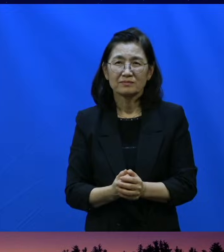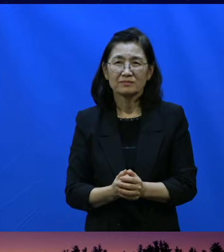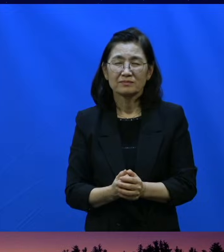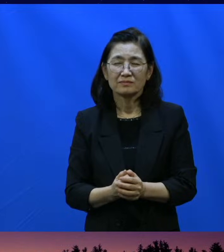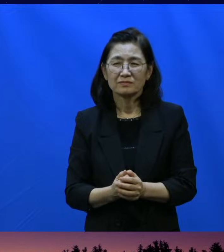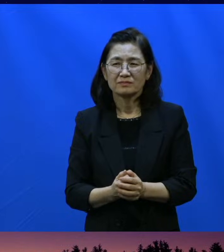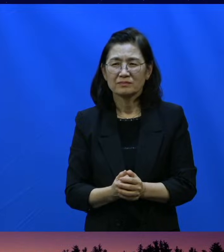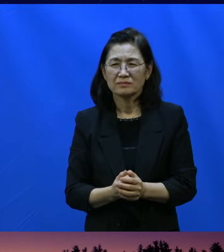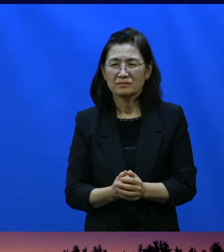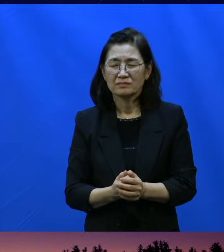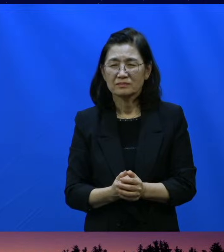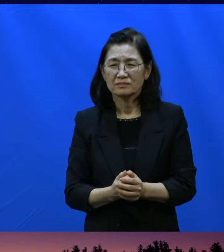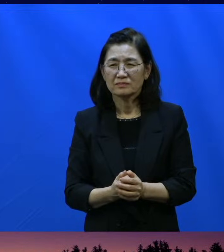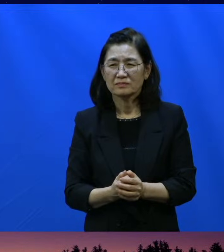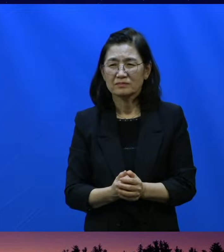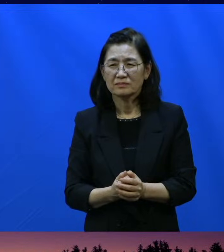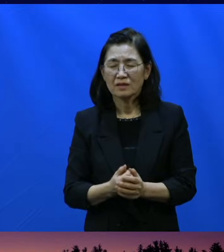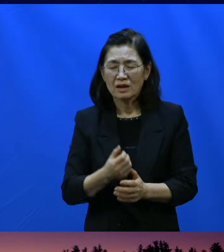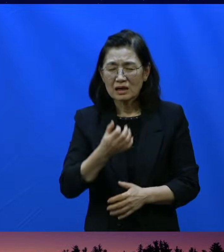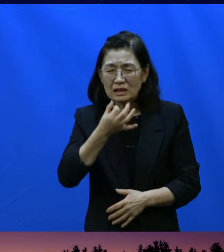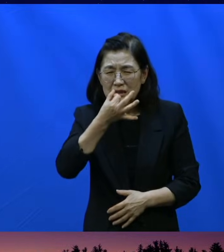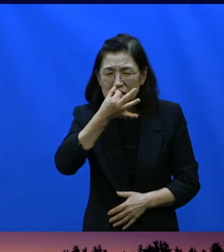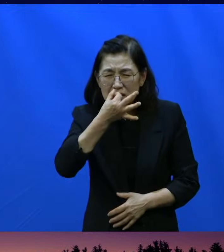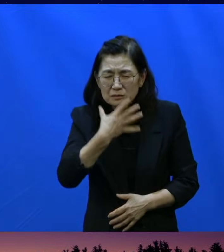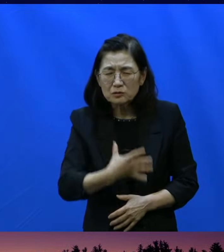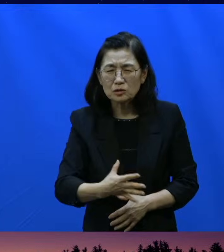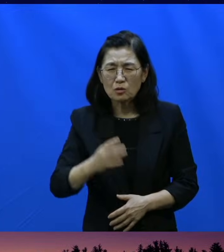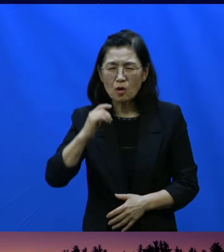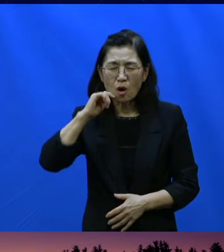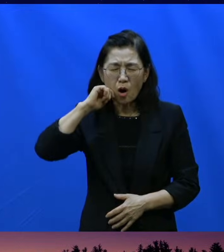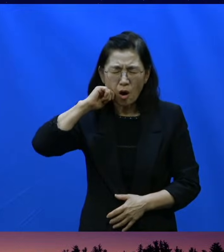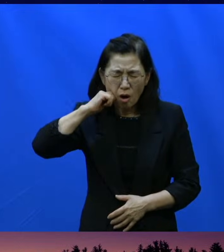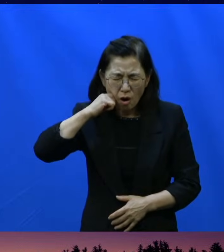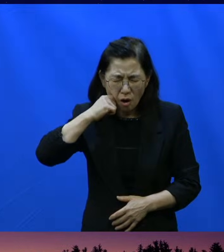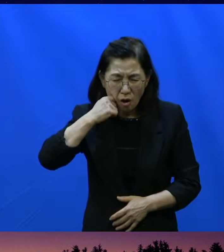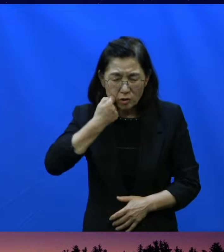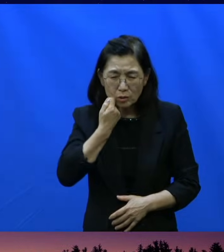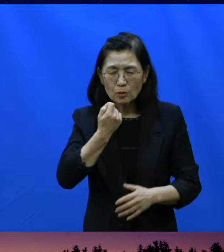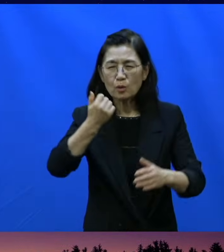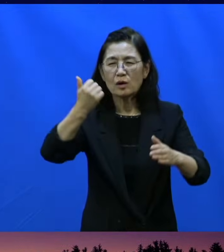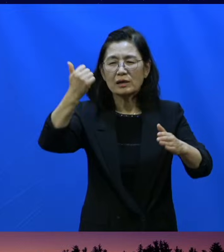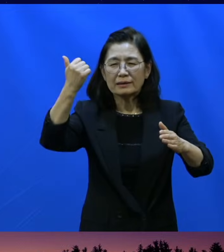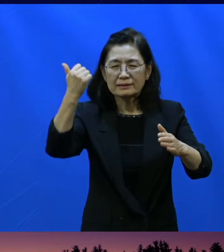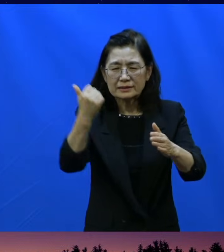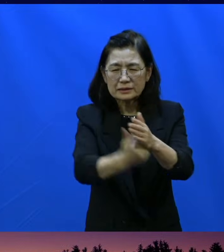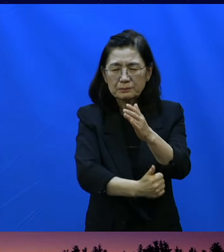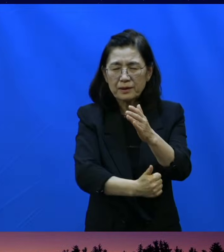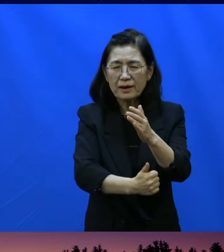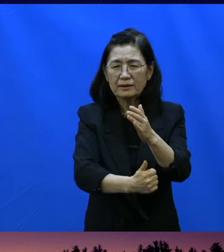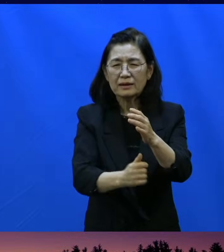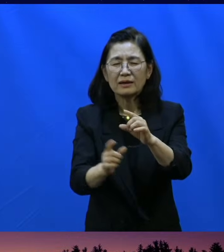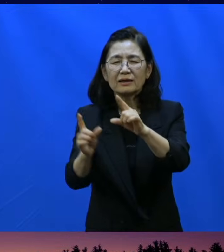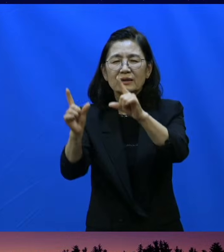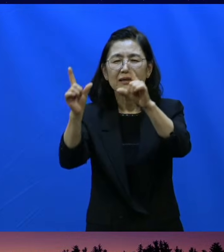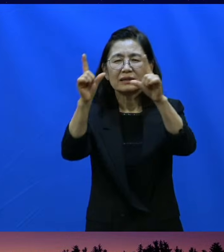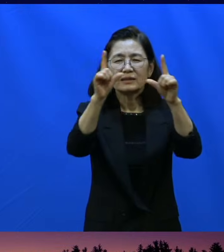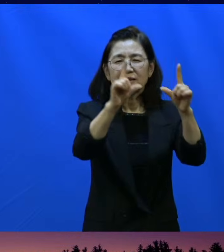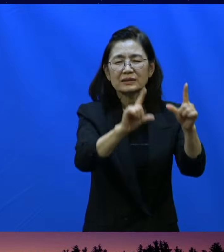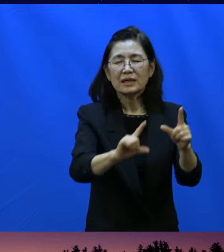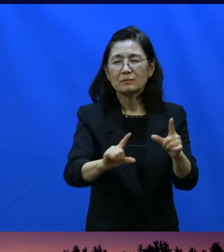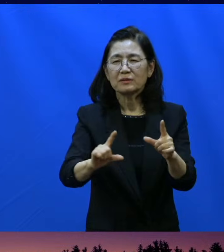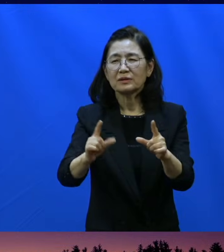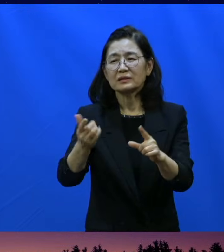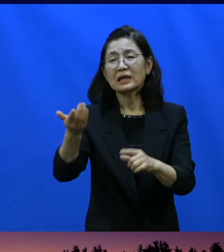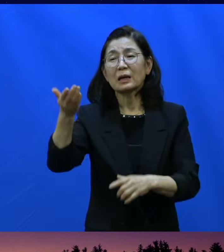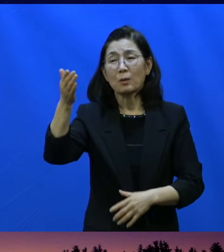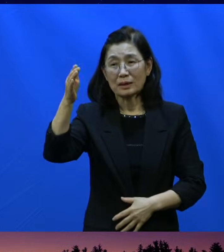험난한 인생을 살고 아무리 인생에 오점을 남기고 아무리 실패한 인생이고 남에게 얘기할 수